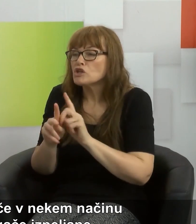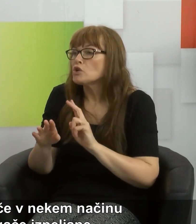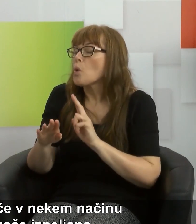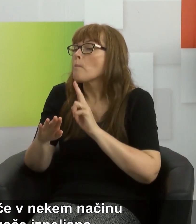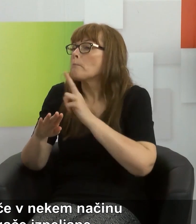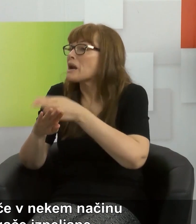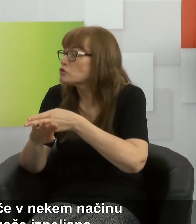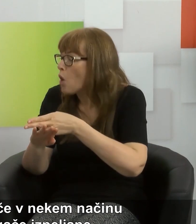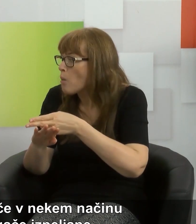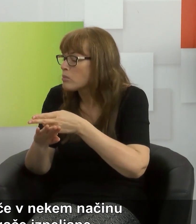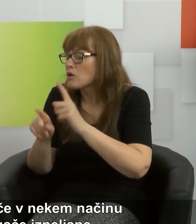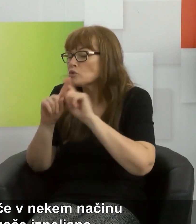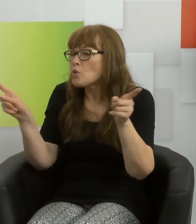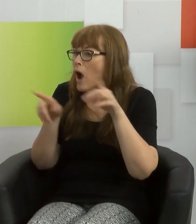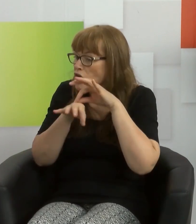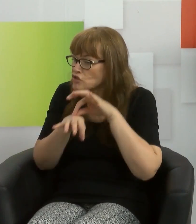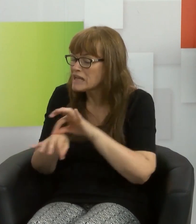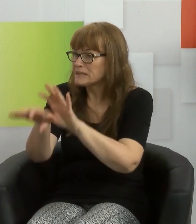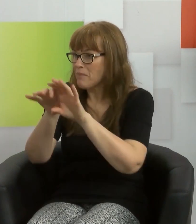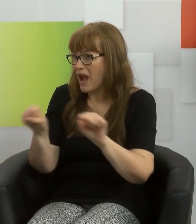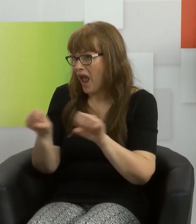pristopu drugače izpeljane.